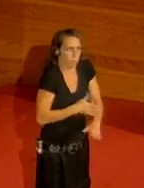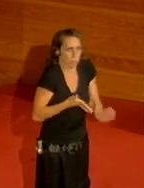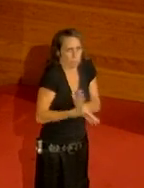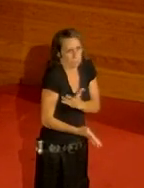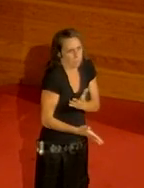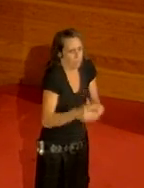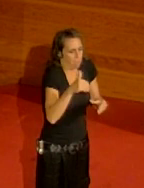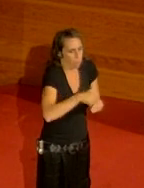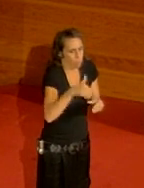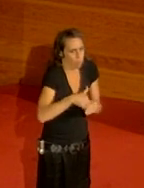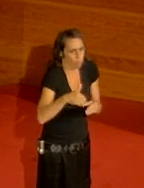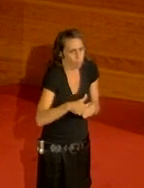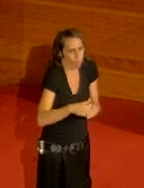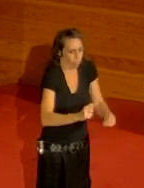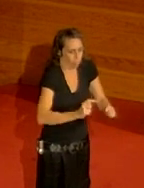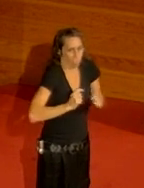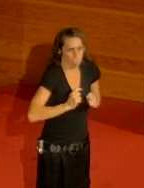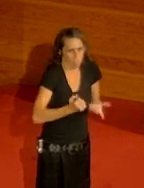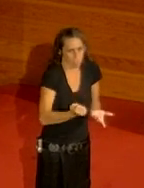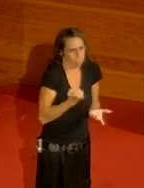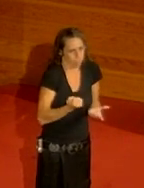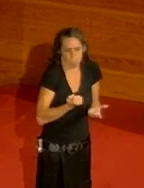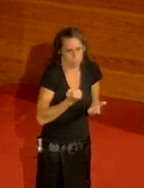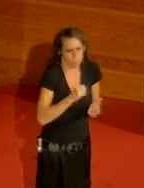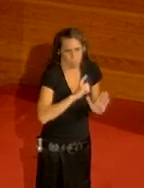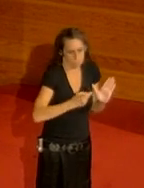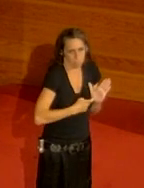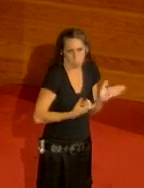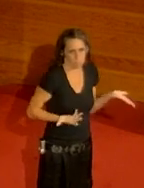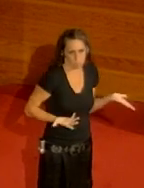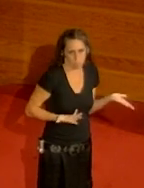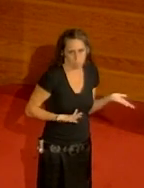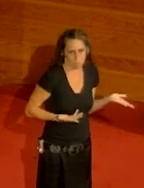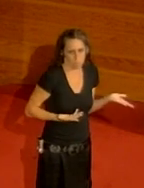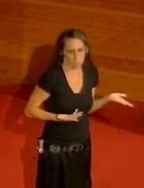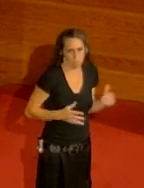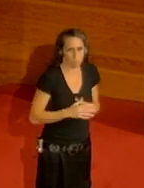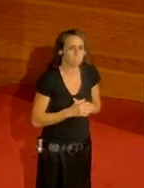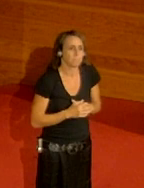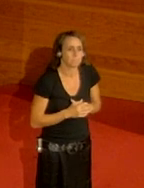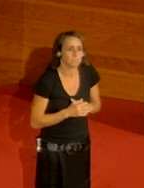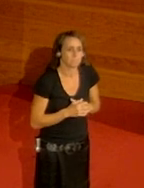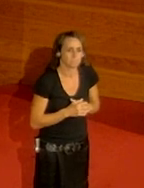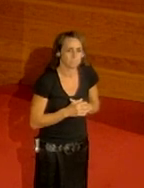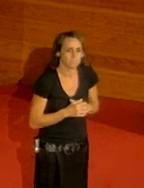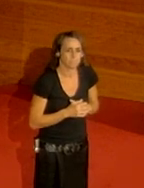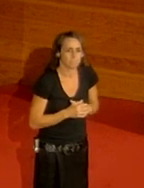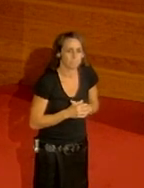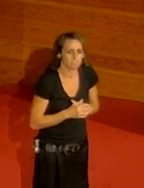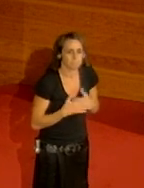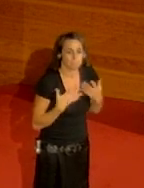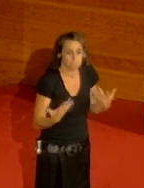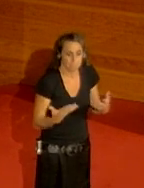votando en las urnas Pero la realidad es que no digamos que el supremo no sea extralimitado usando esta doctrina para